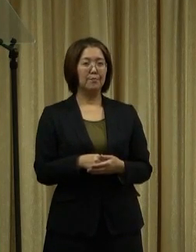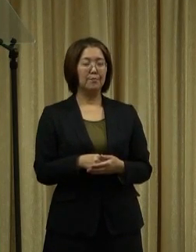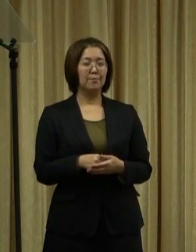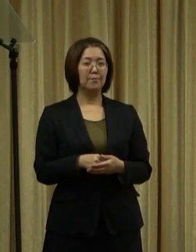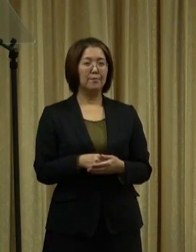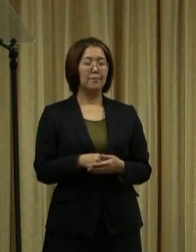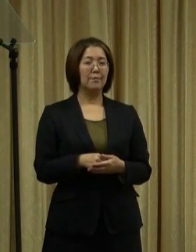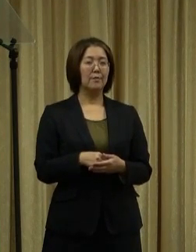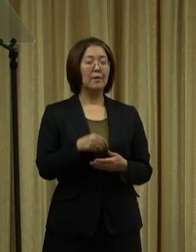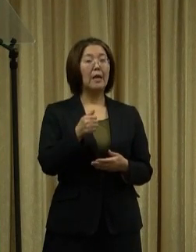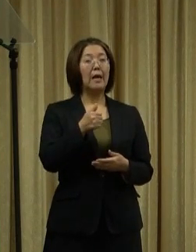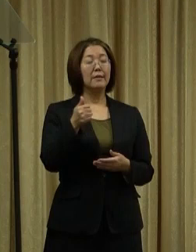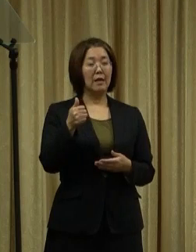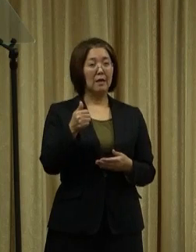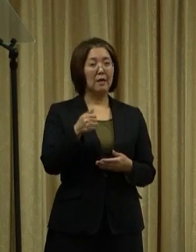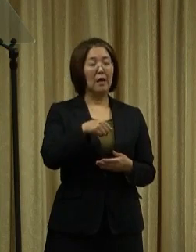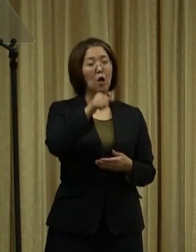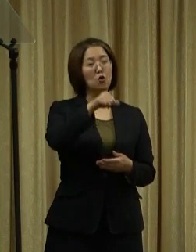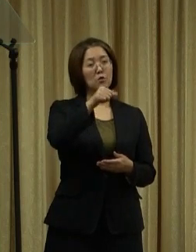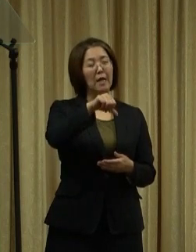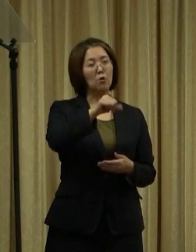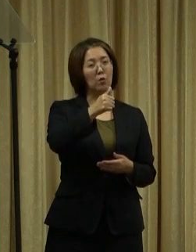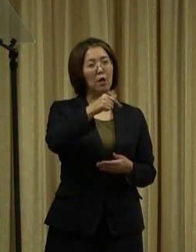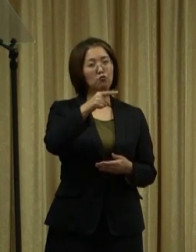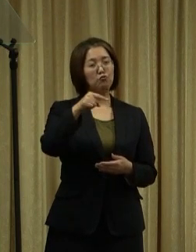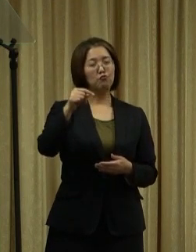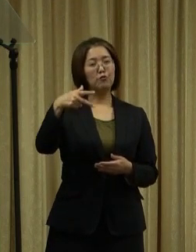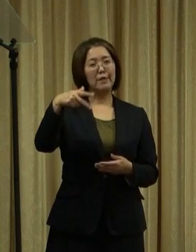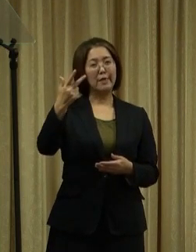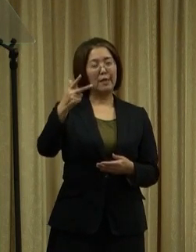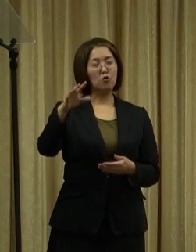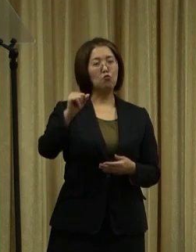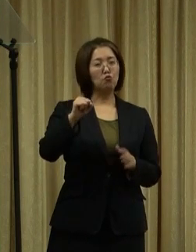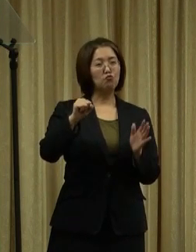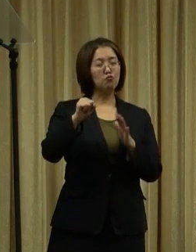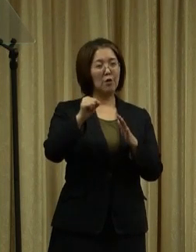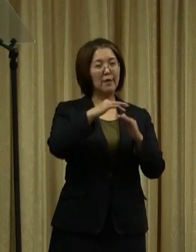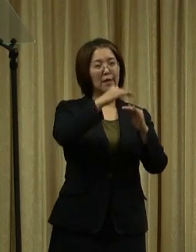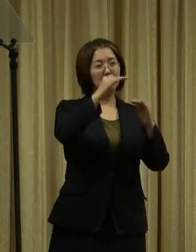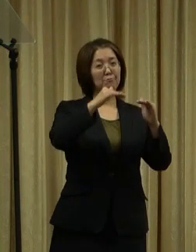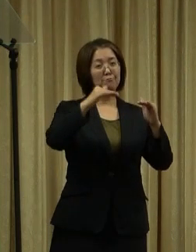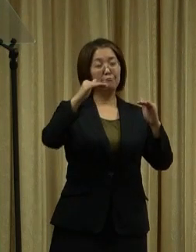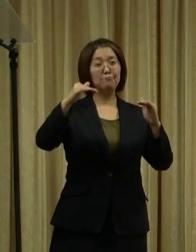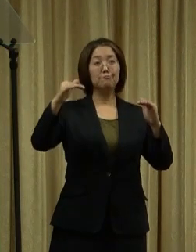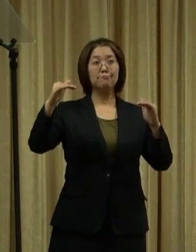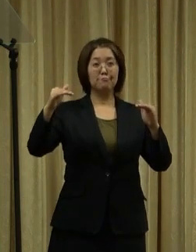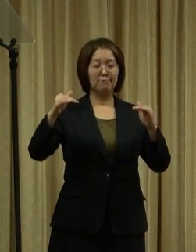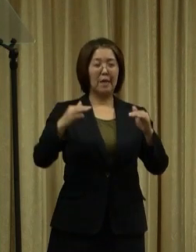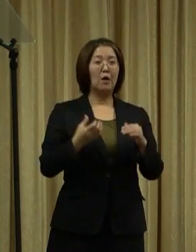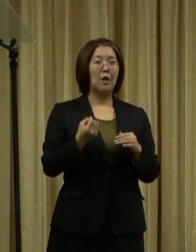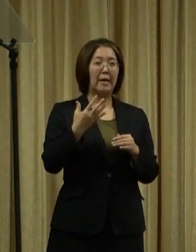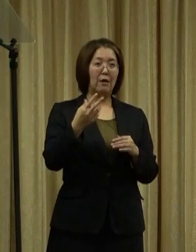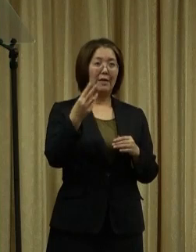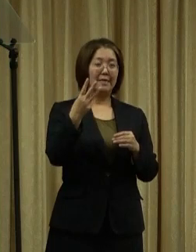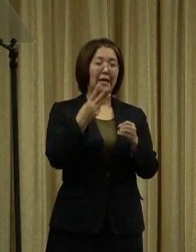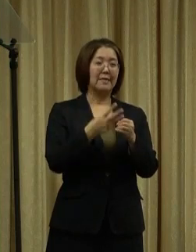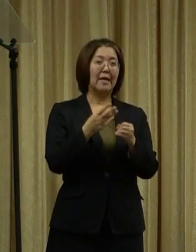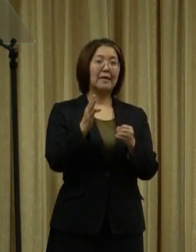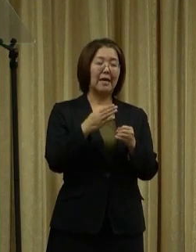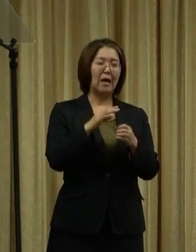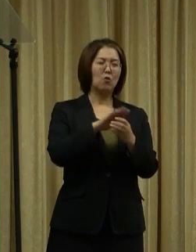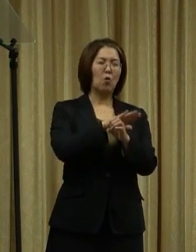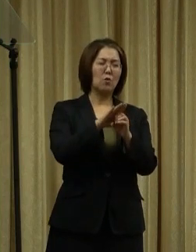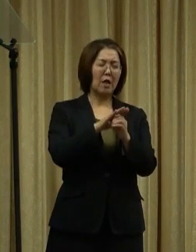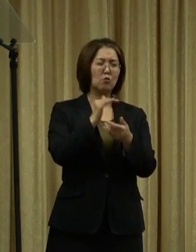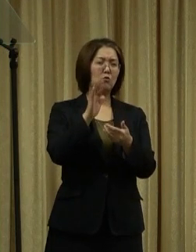っと5500ないし700億円できたのはこれは事実です。でも令和3年からコロナが乗っかった